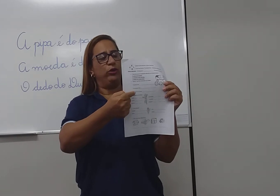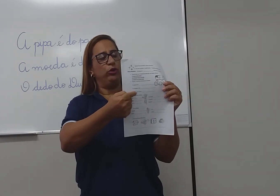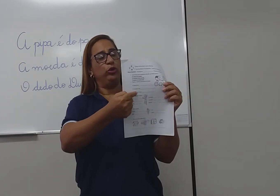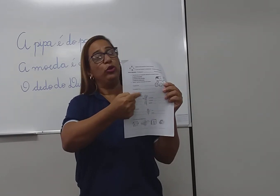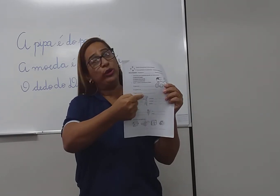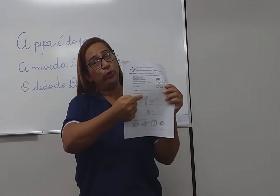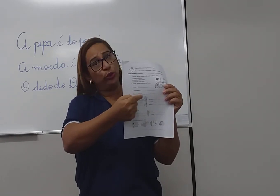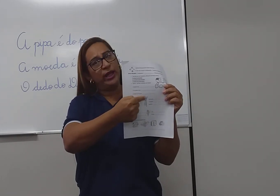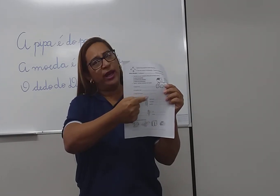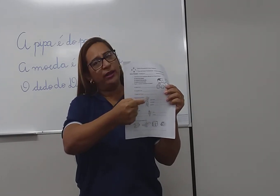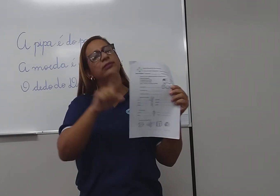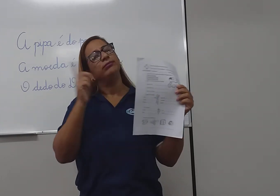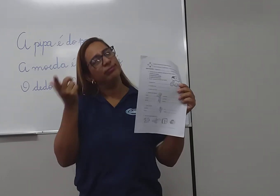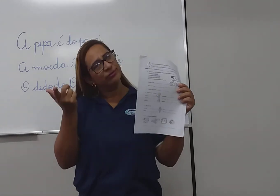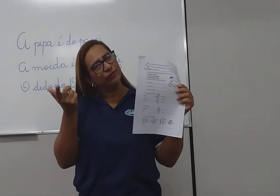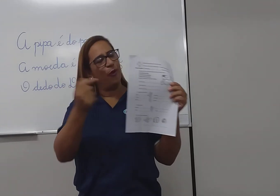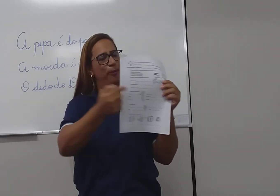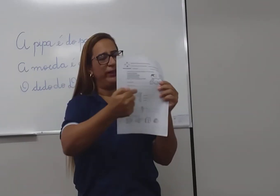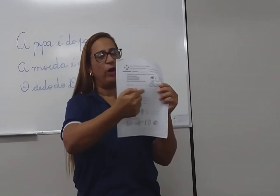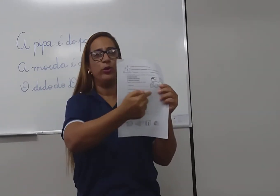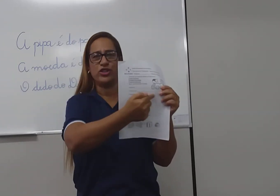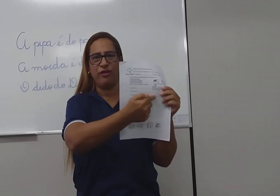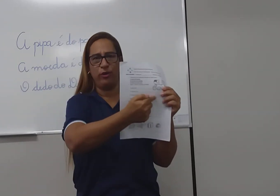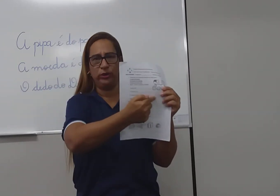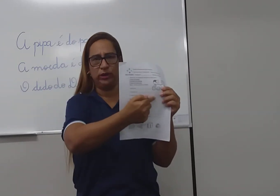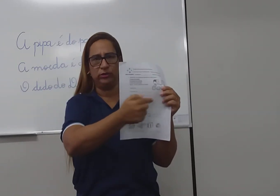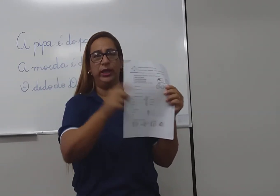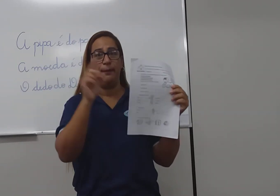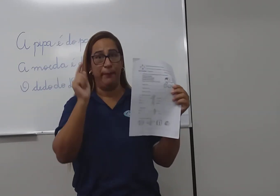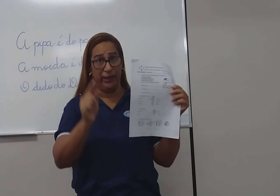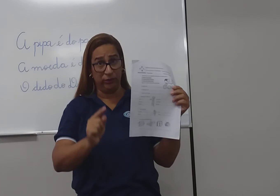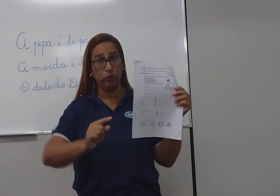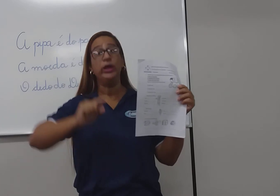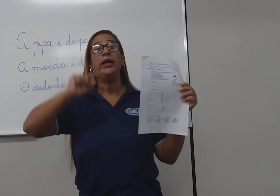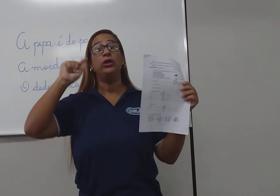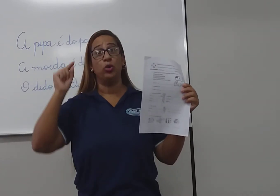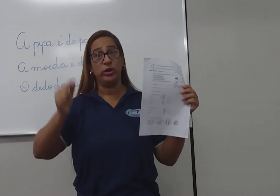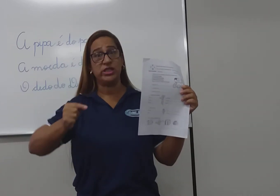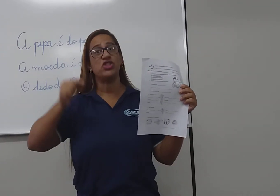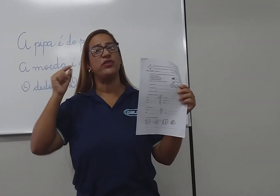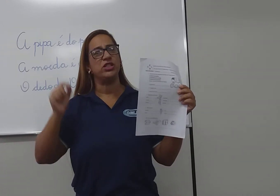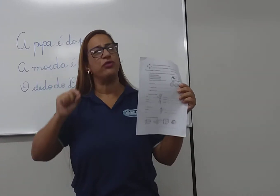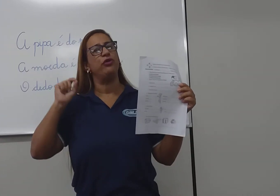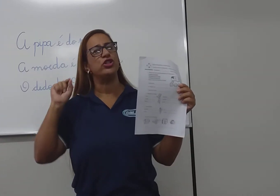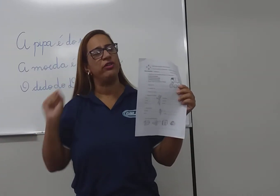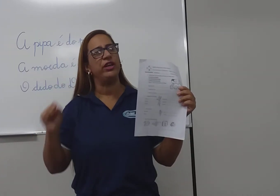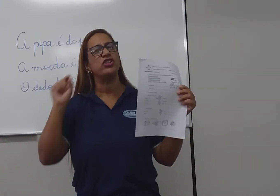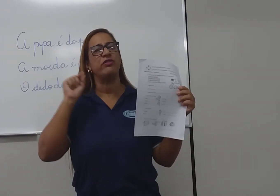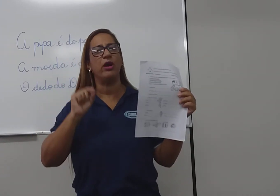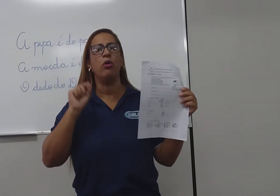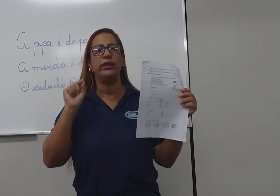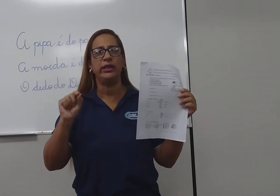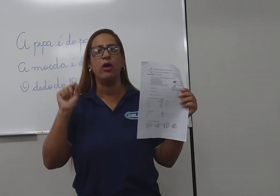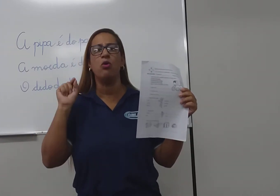do Duda. Vou completar o que está faltando. Lembrando, todas as vezes que for escrever, escrever com letrinha por